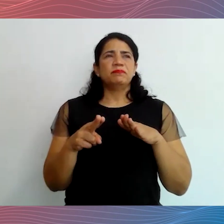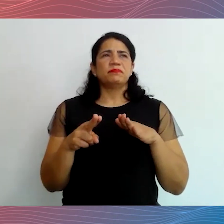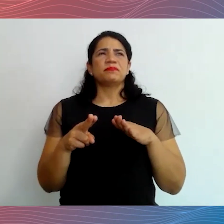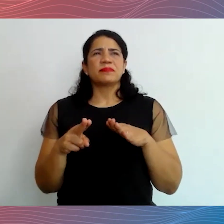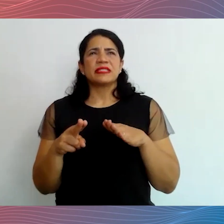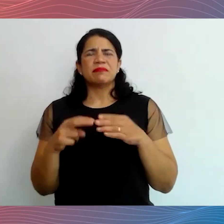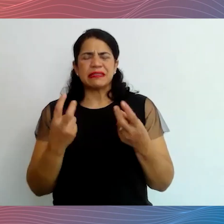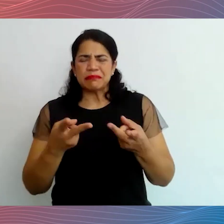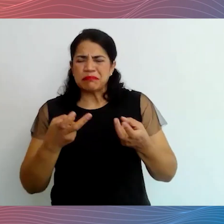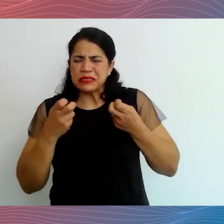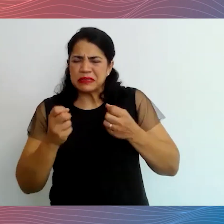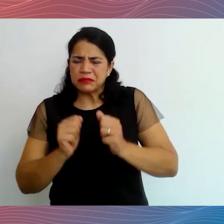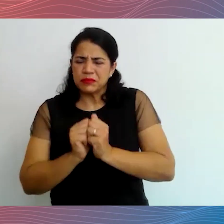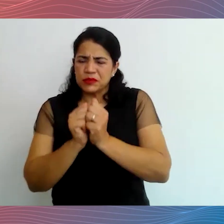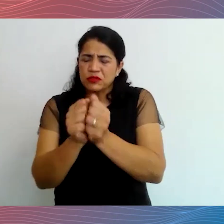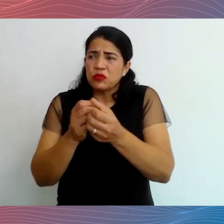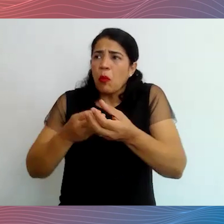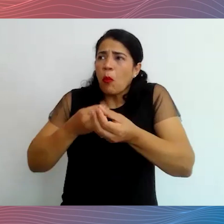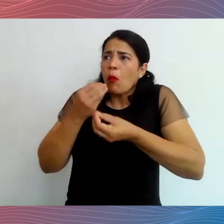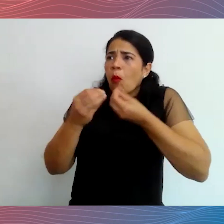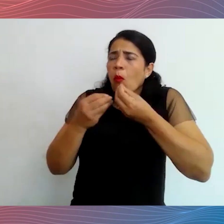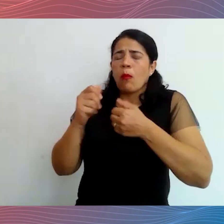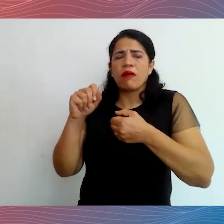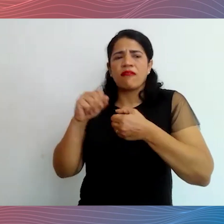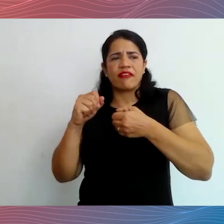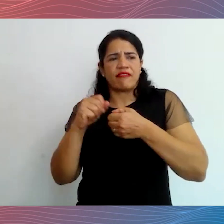E aí os irmãos da região 4 Nordeste